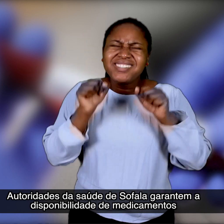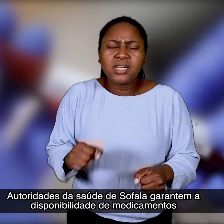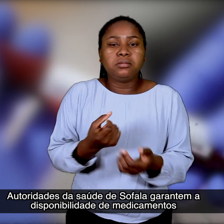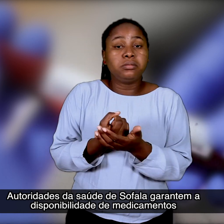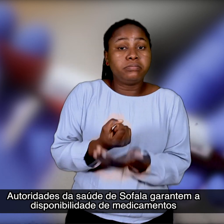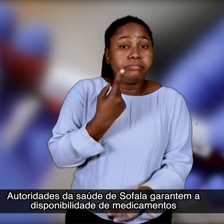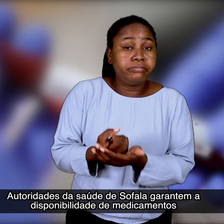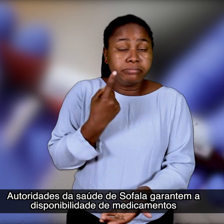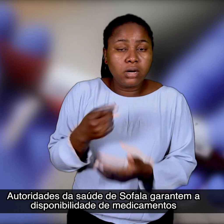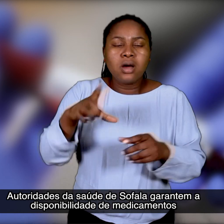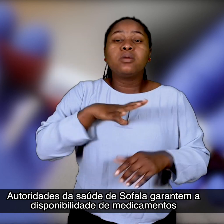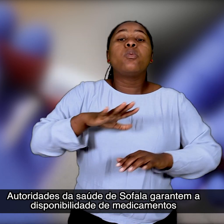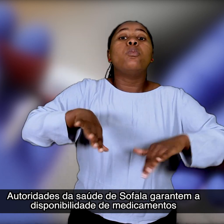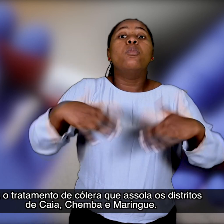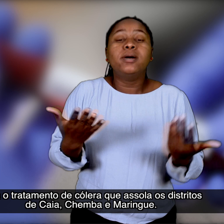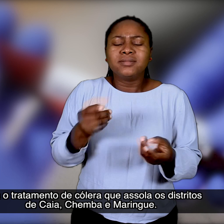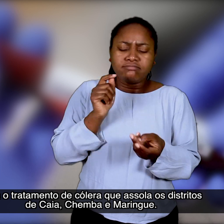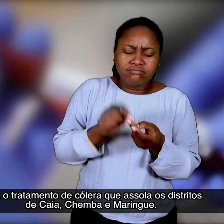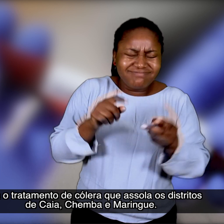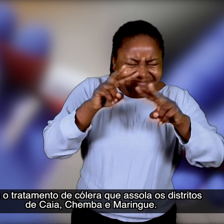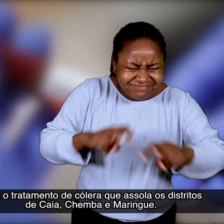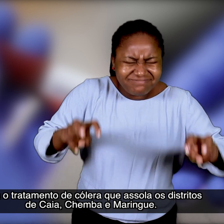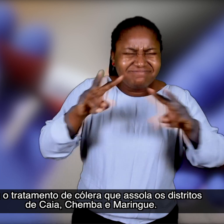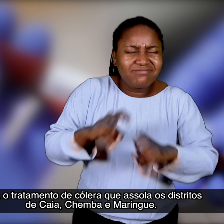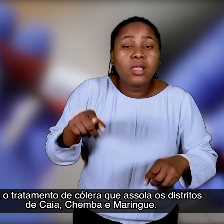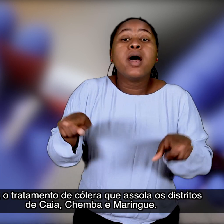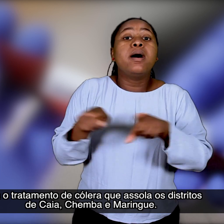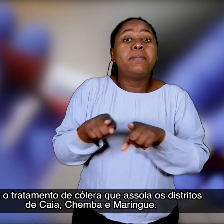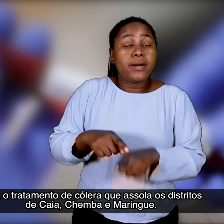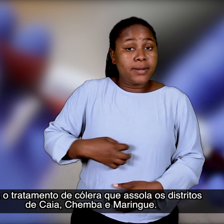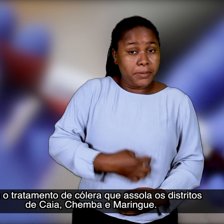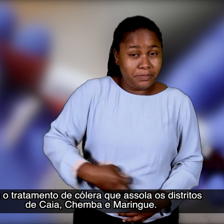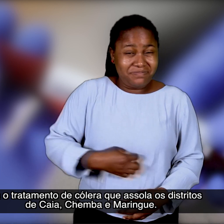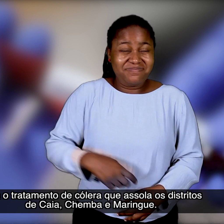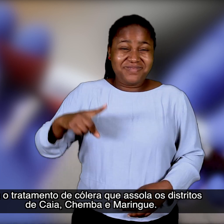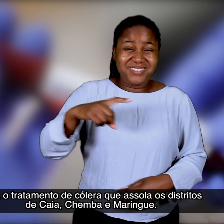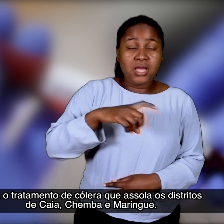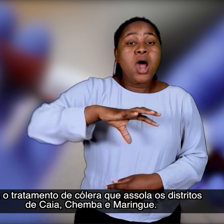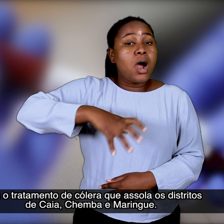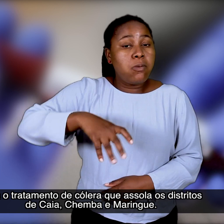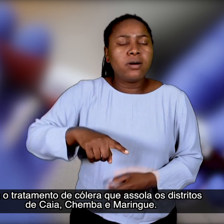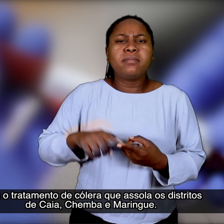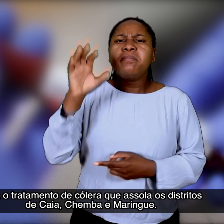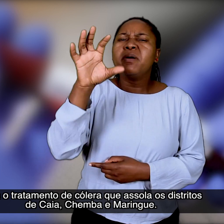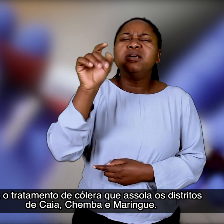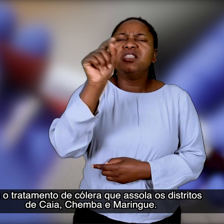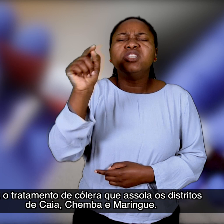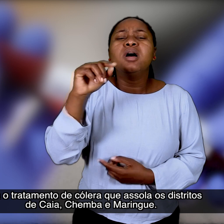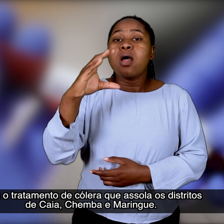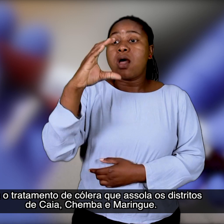disponibilidade de medicamentos para o tratamento de cólera que assola os distritos de Icaia, Xemba e Maringue.